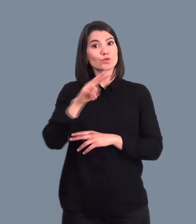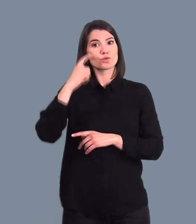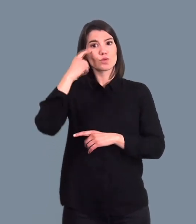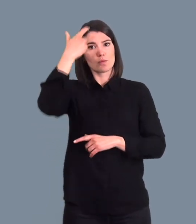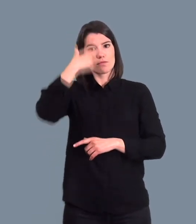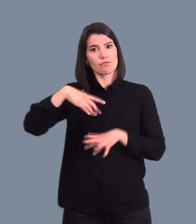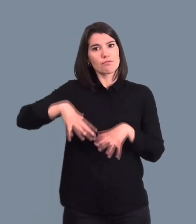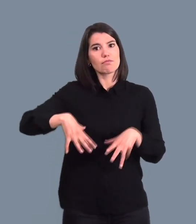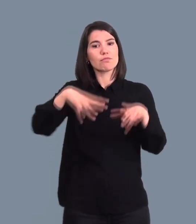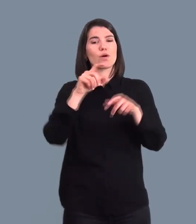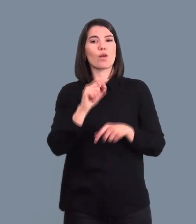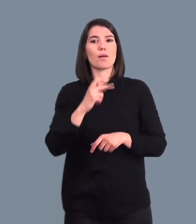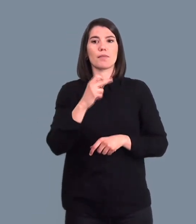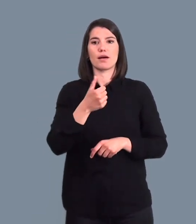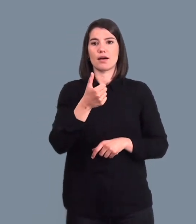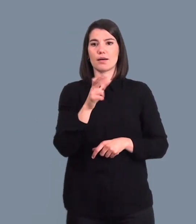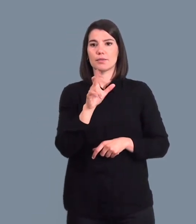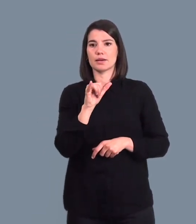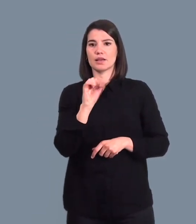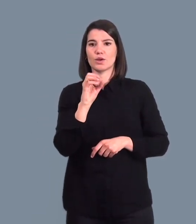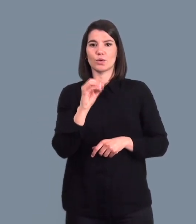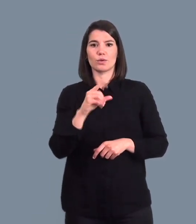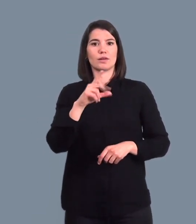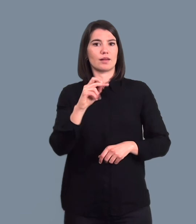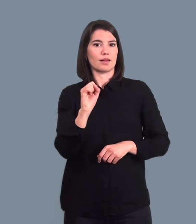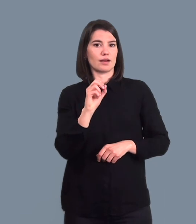Centro de Interpretação do Abrigo do Lagar Velho.